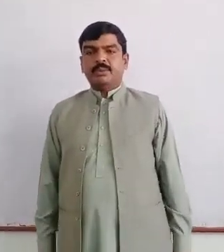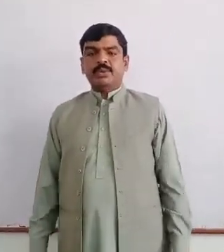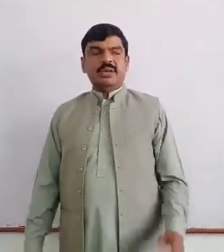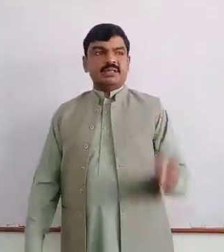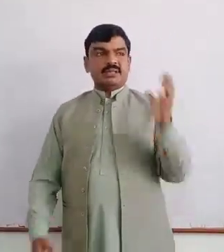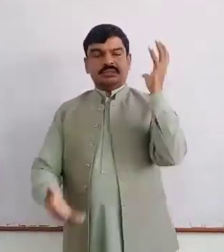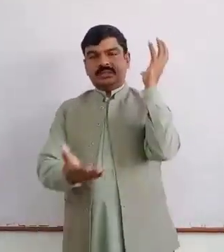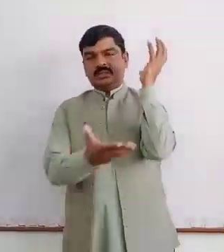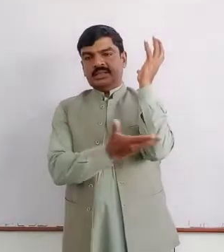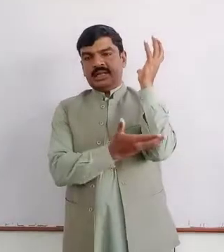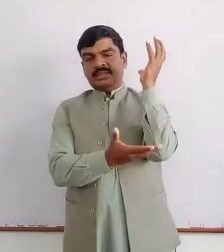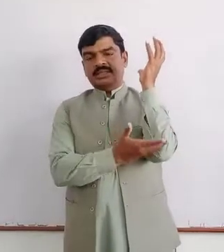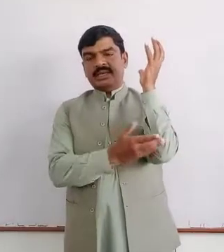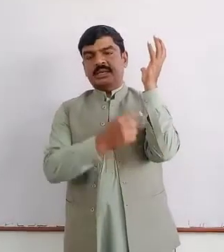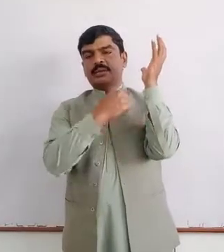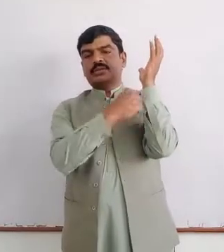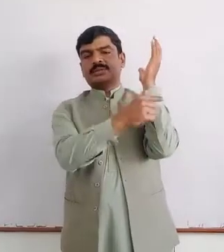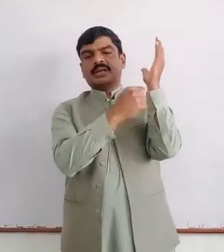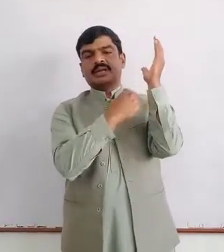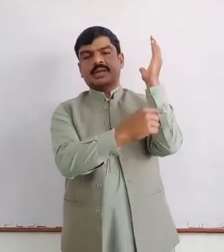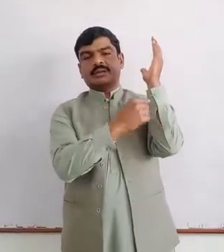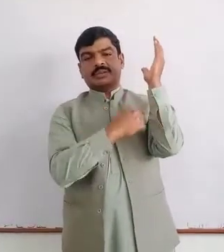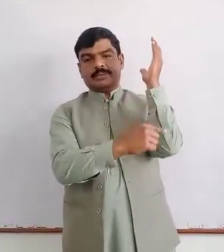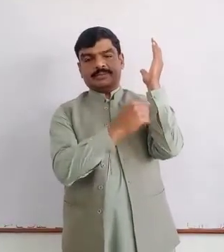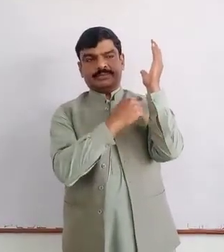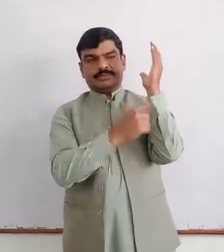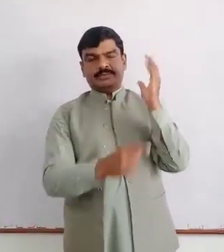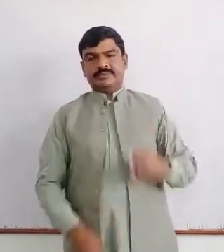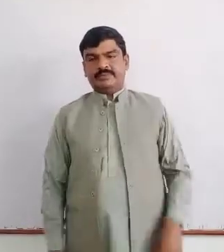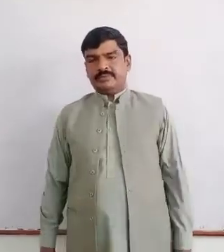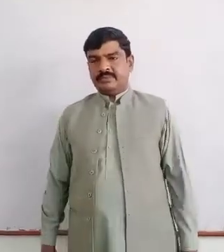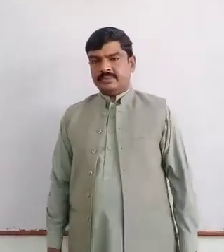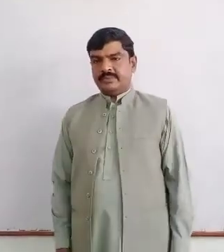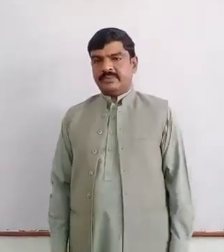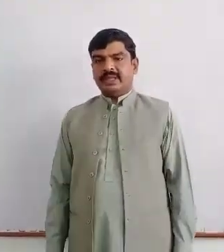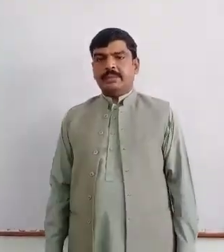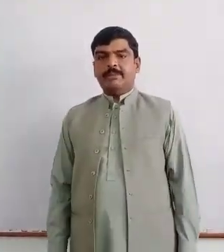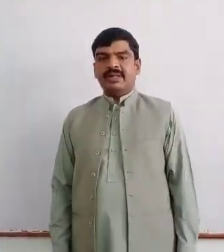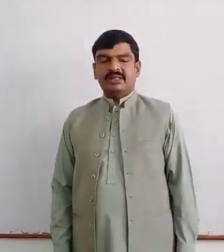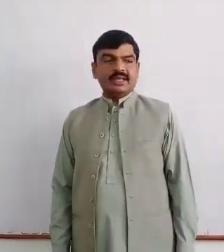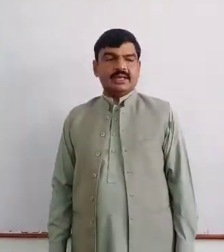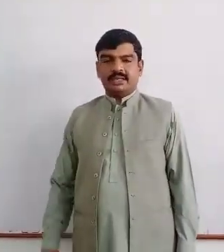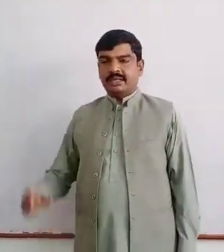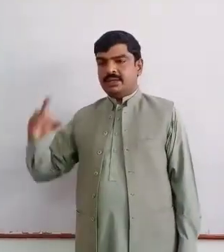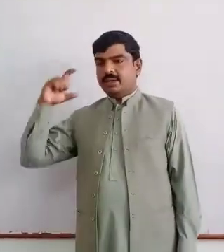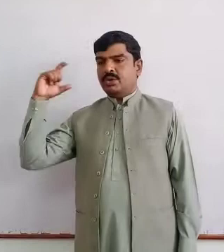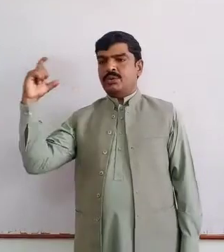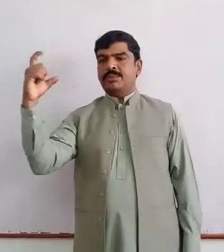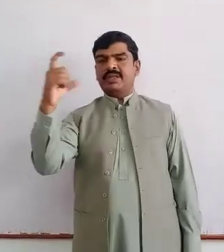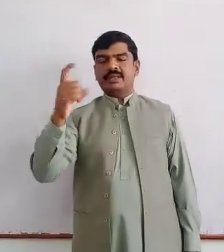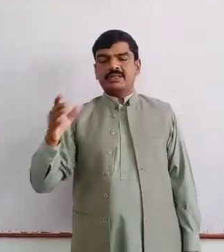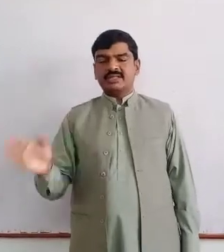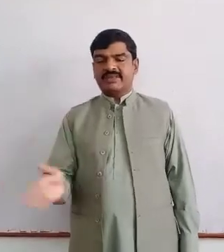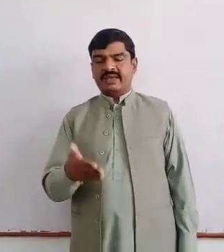बबूल का दरख्त, दरख्त का साइन, उस पे कट लगे होते हैं। बल्दिया, बल्दिया, कंपनी सफाई